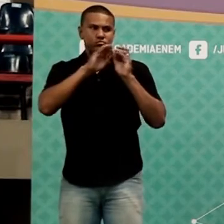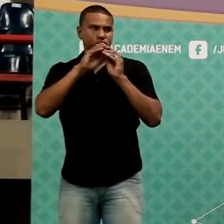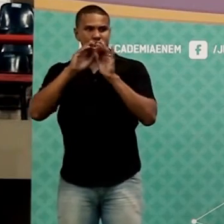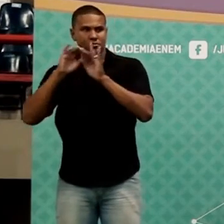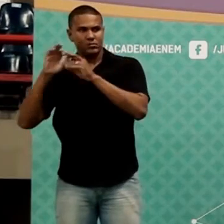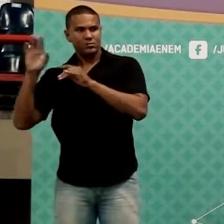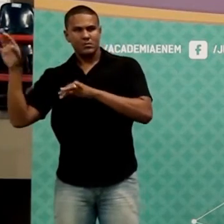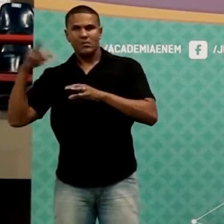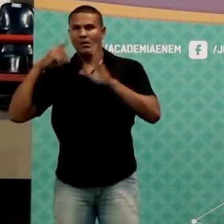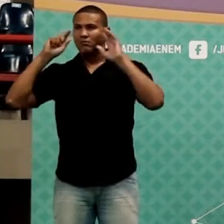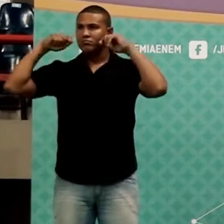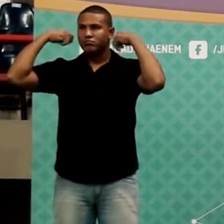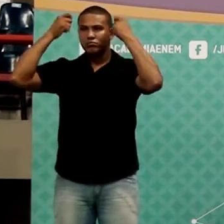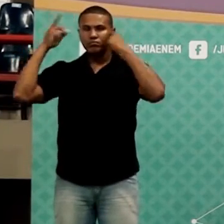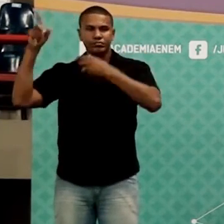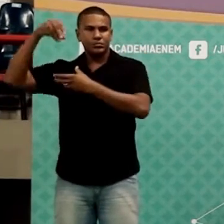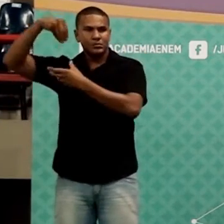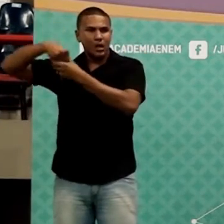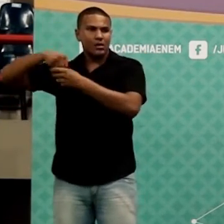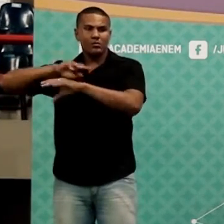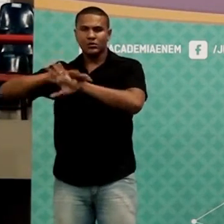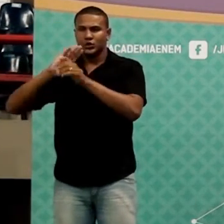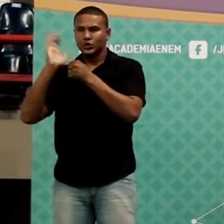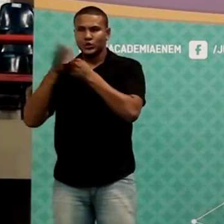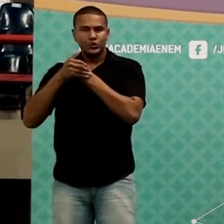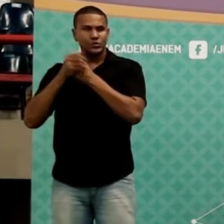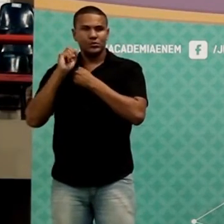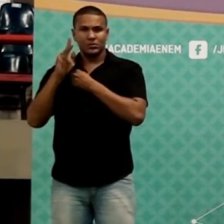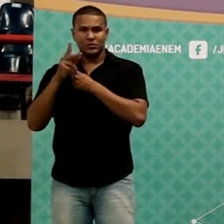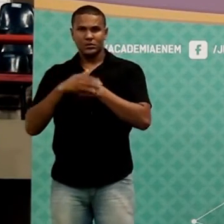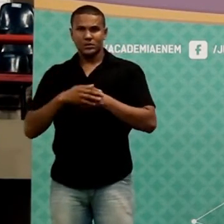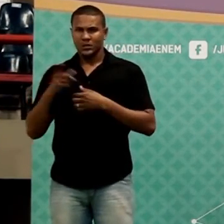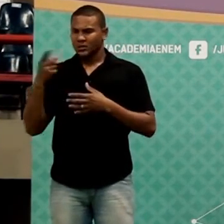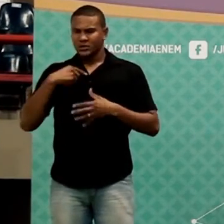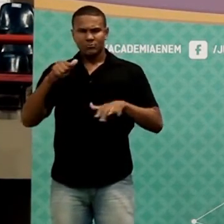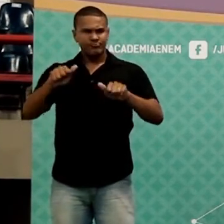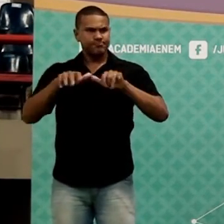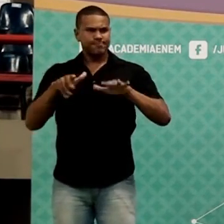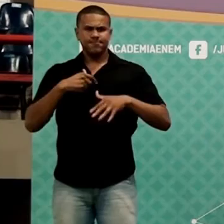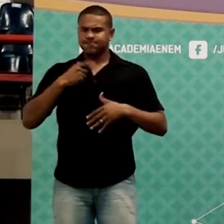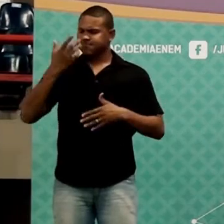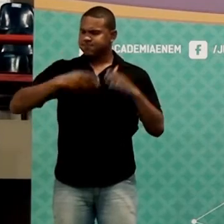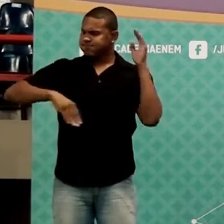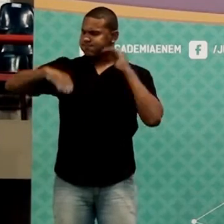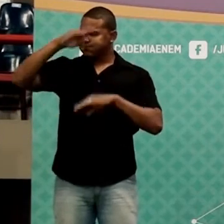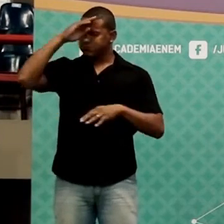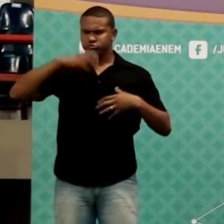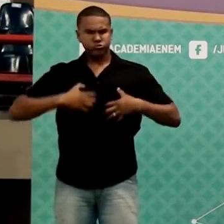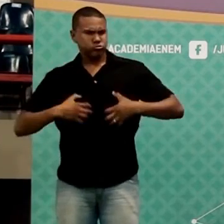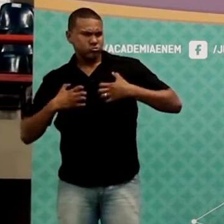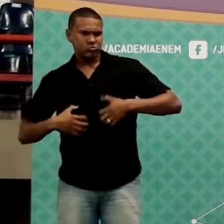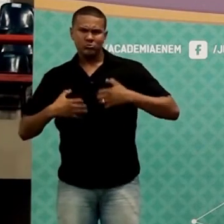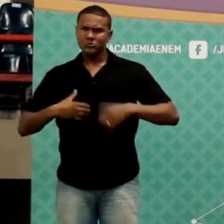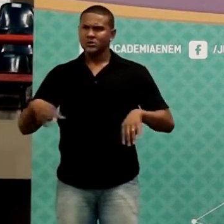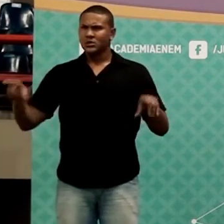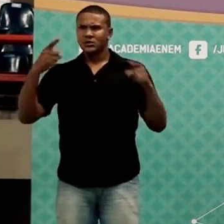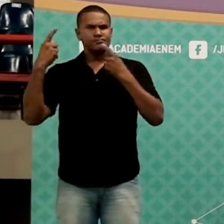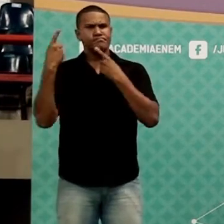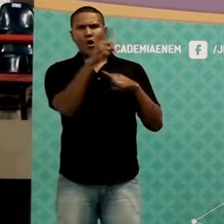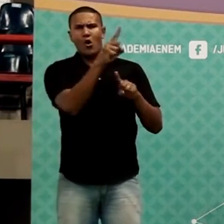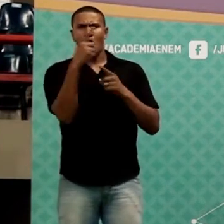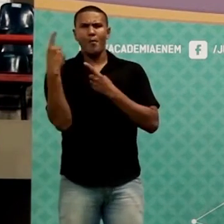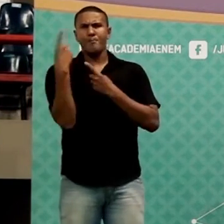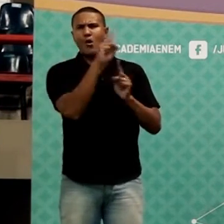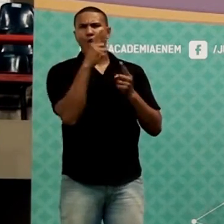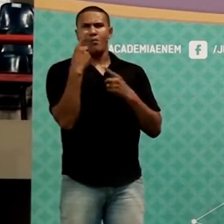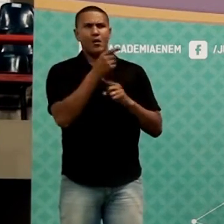no mosteiro, escondido. E a população, revoltada com a condenação de Lutero, começou a atacar a igreja.